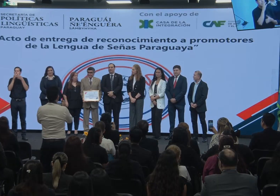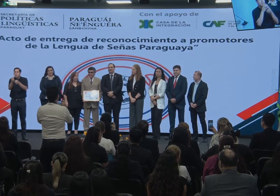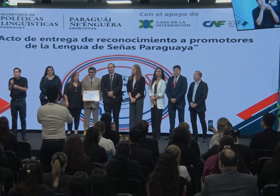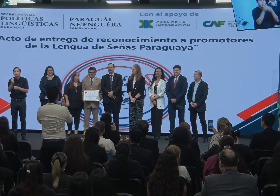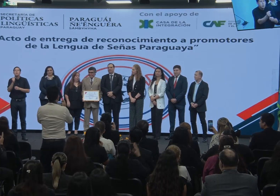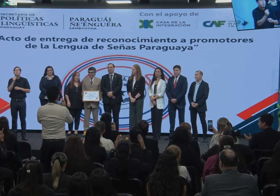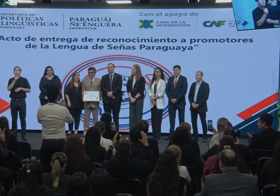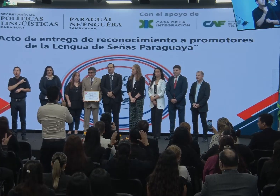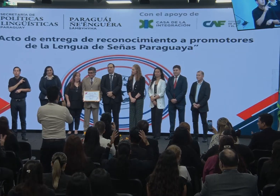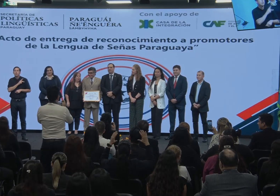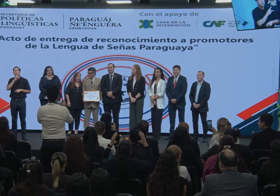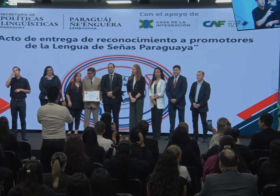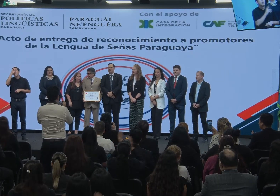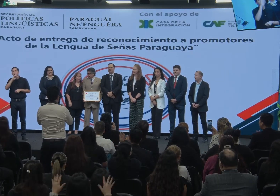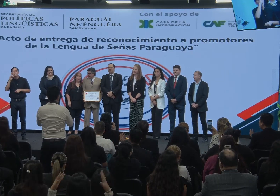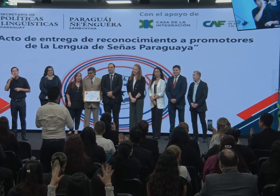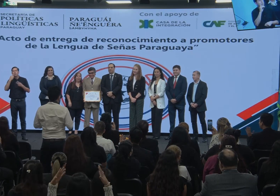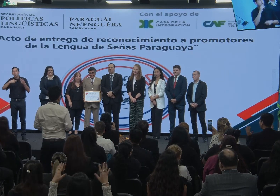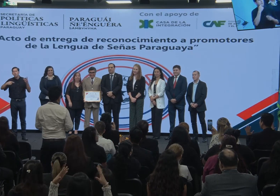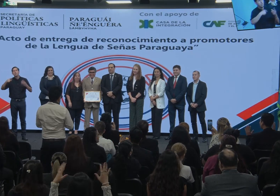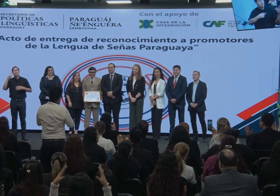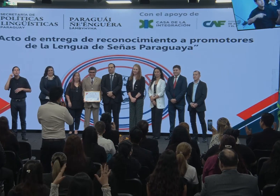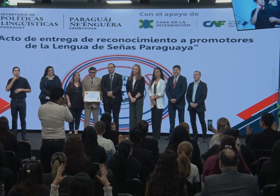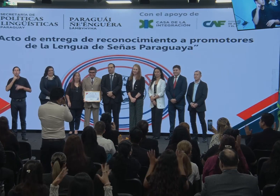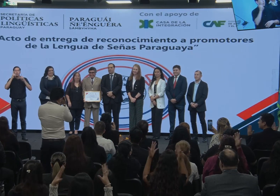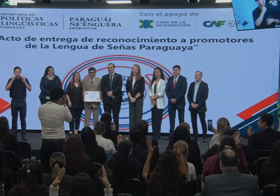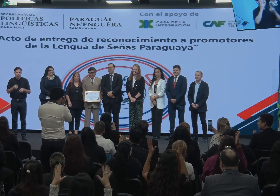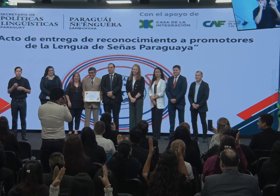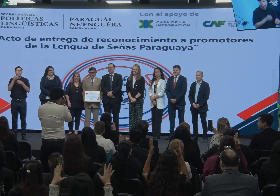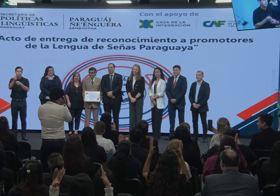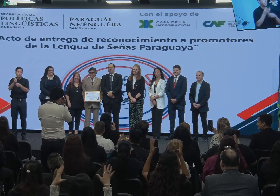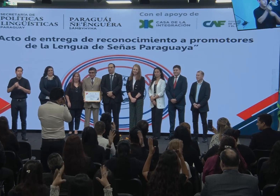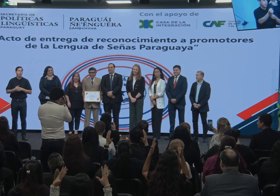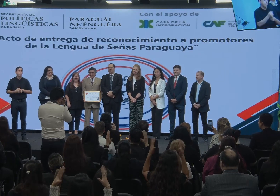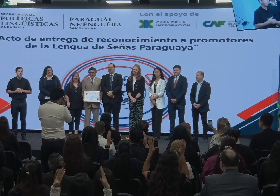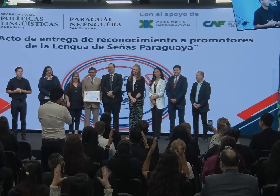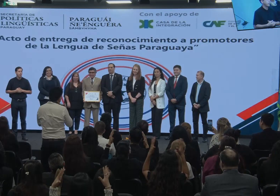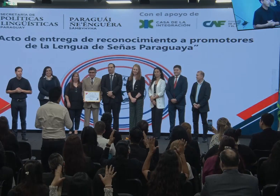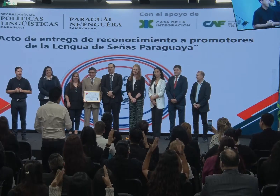personas con discapacidad auditiva.